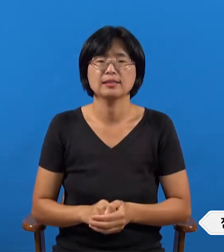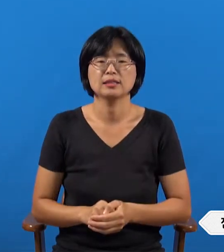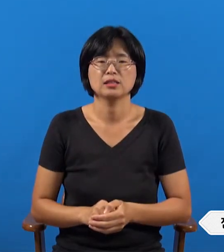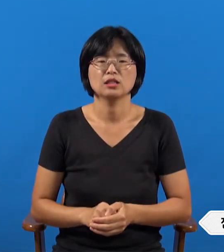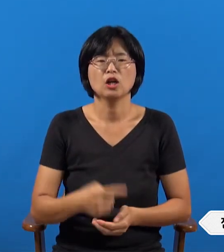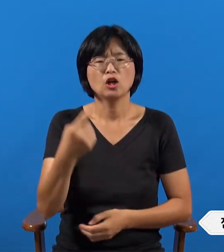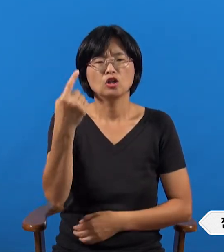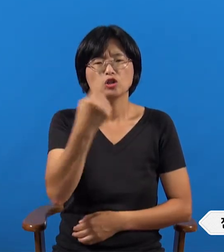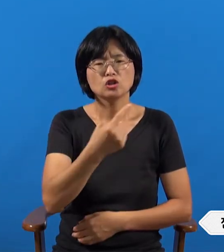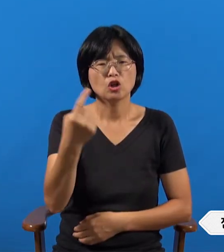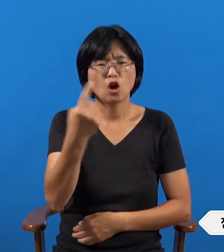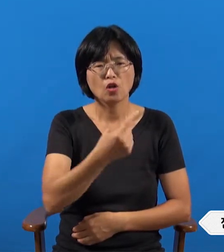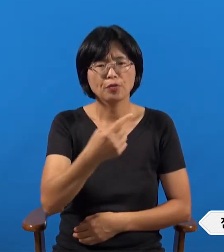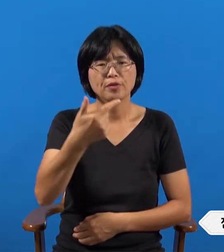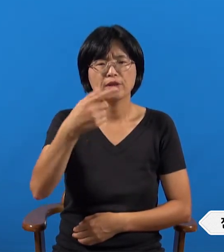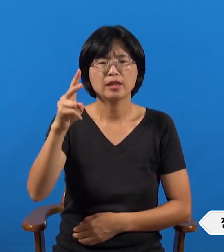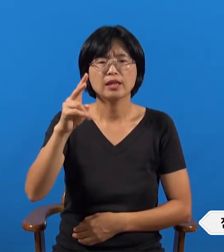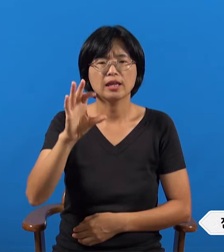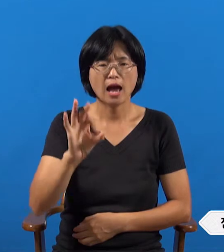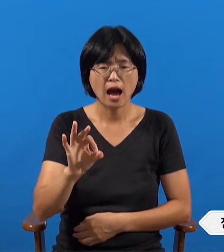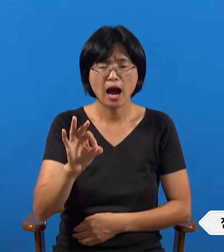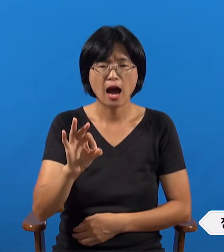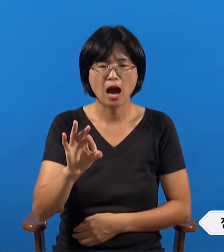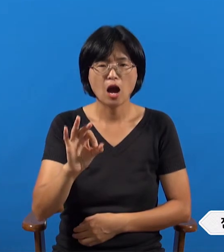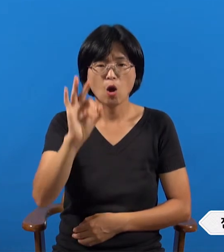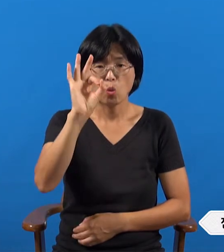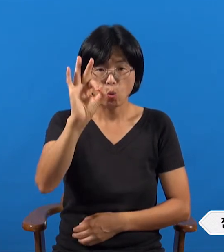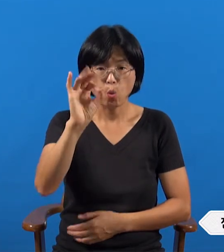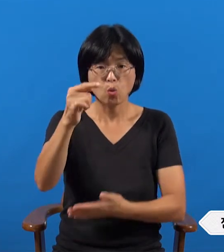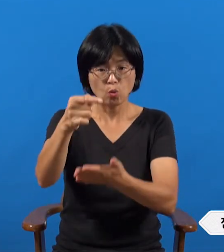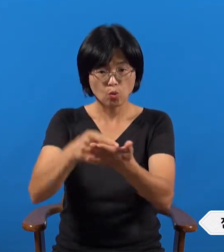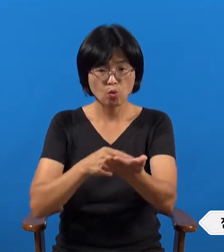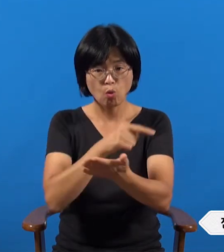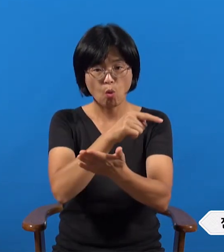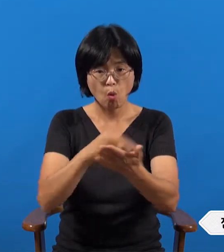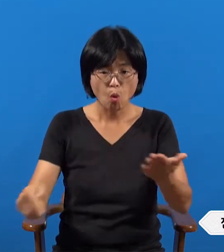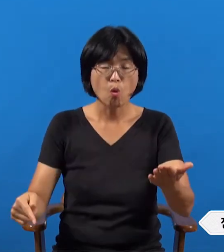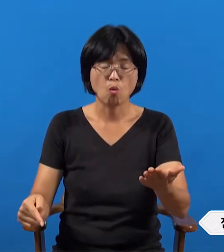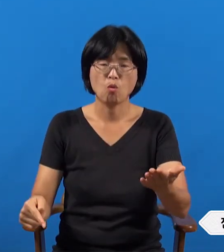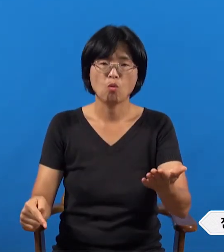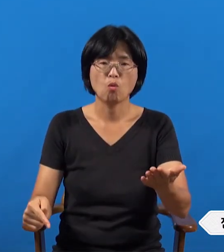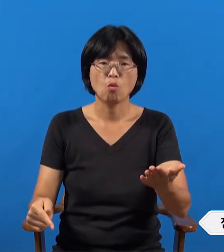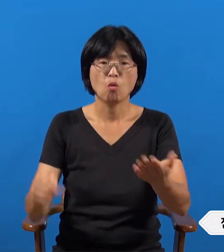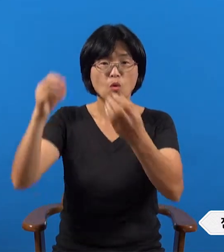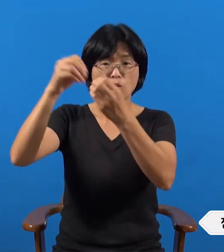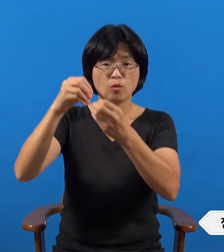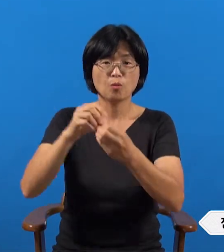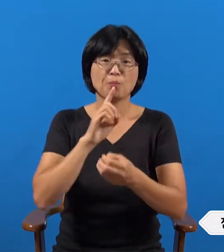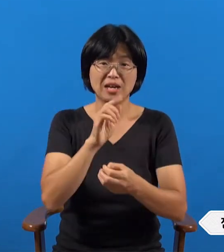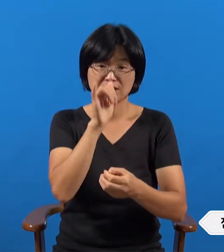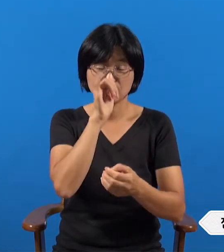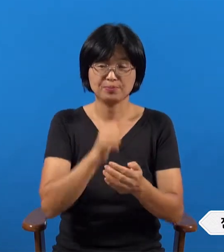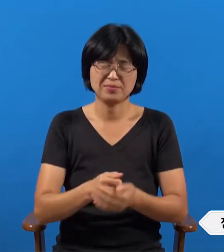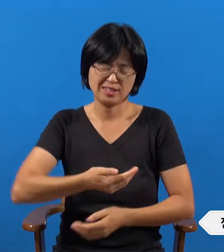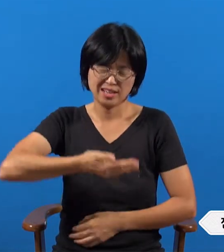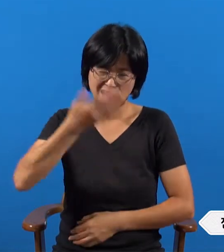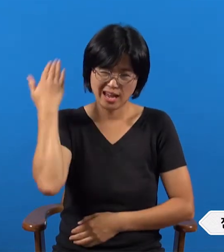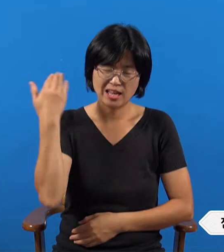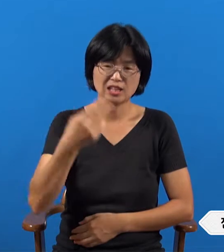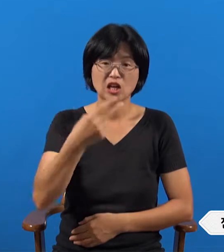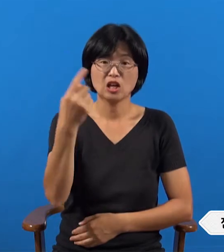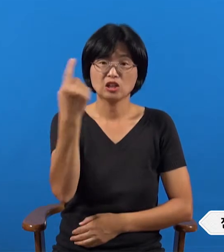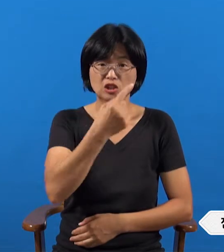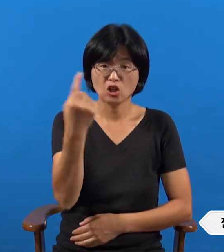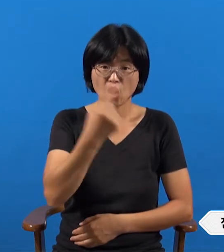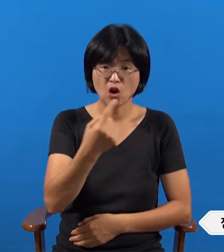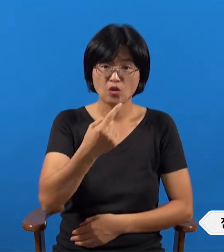있습니다. 우리는 지금 들으면 그냥 속담에 불과하지만 그 당시에 천냥은 엄청난 돈입니다. 그